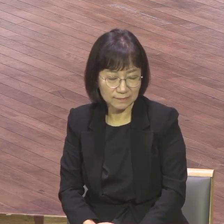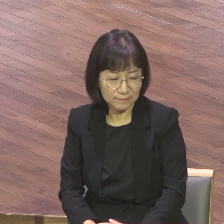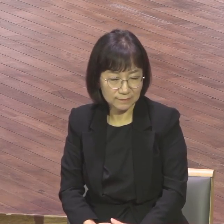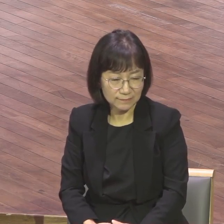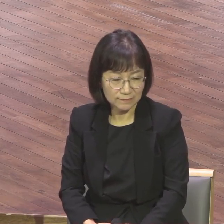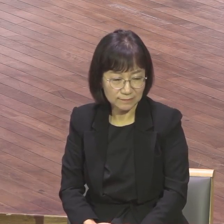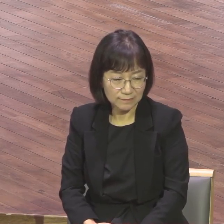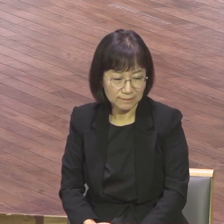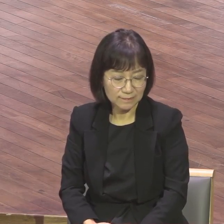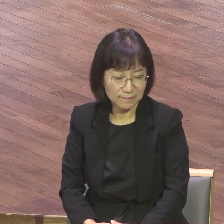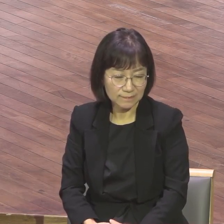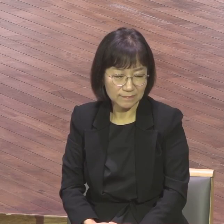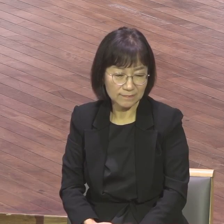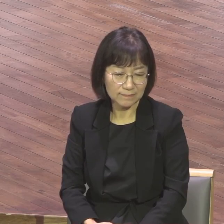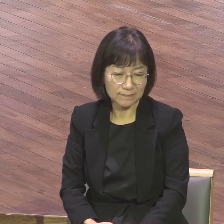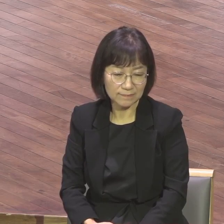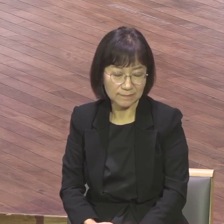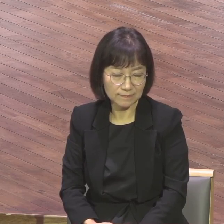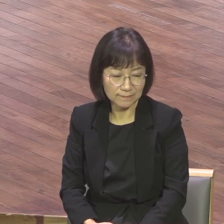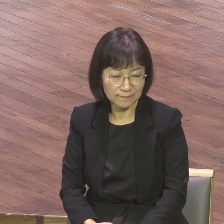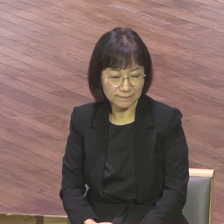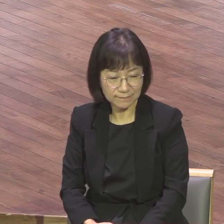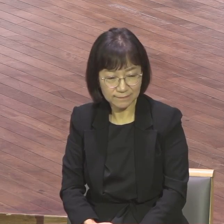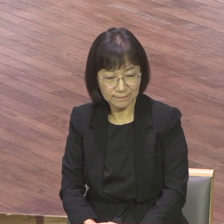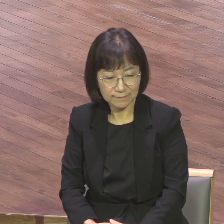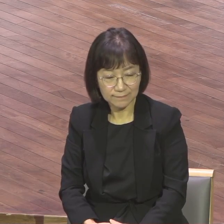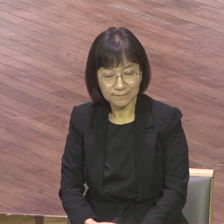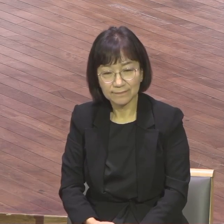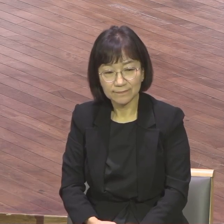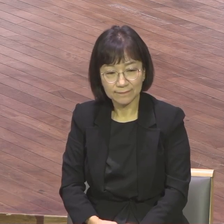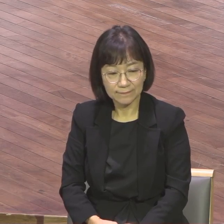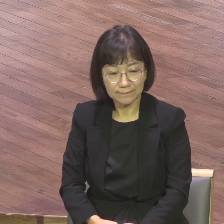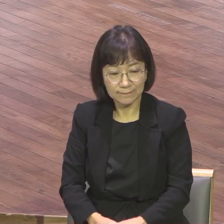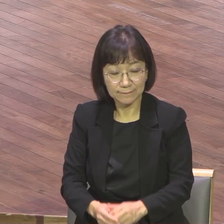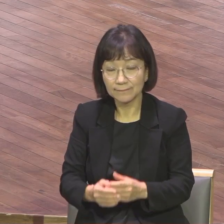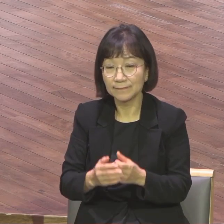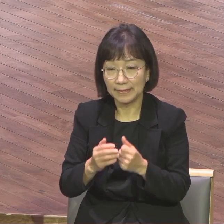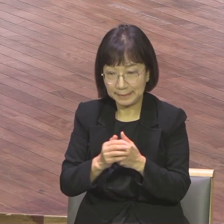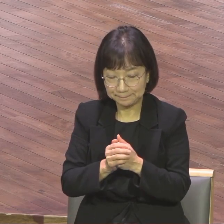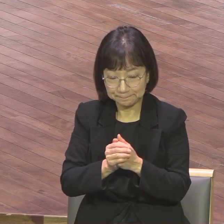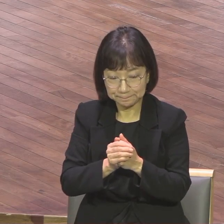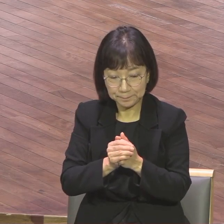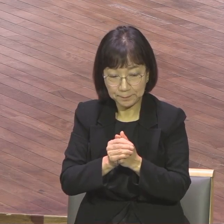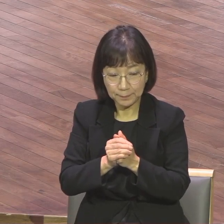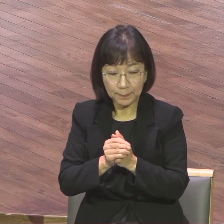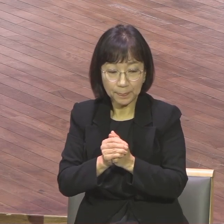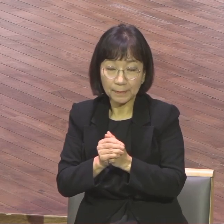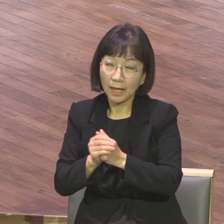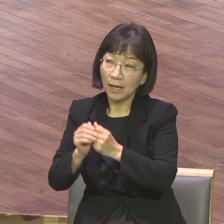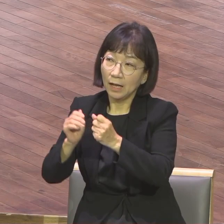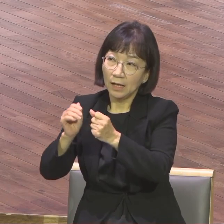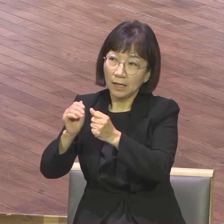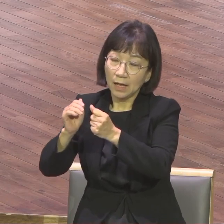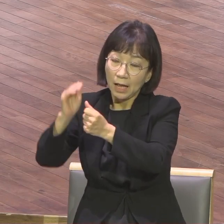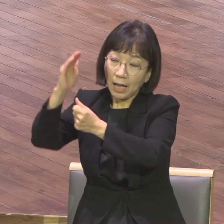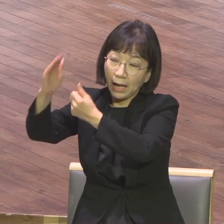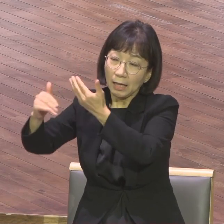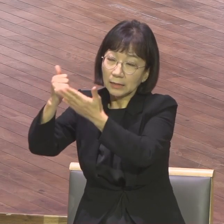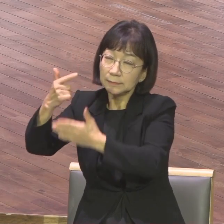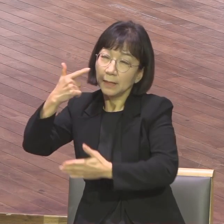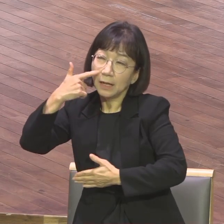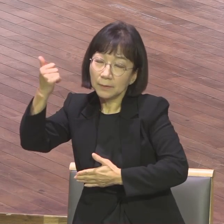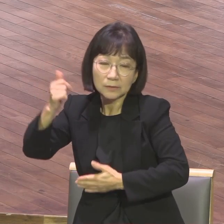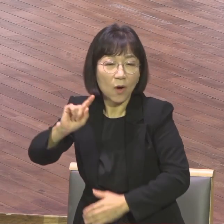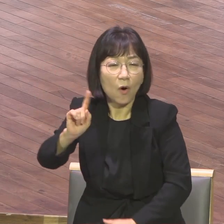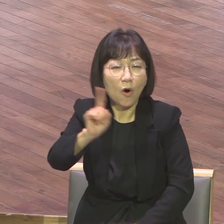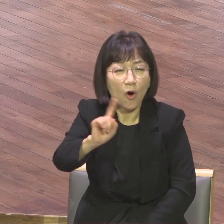그래서 사도 요한이 뭐라고 표현했습니까? 하나님 아버지께서 어떠한 사랑을 이